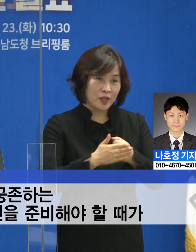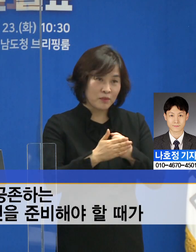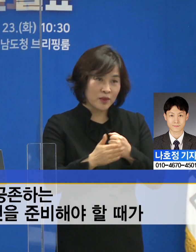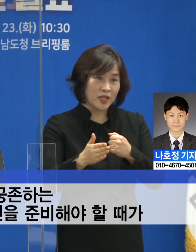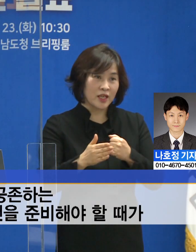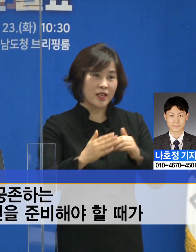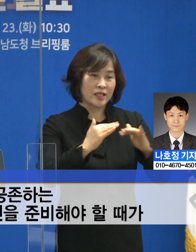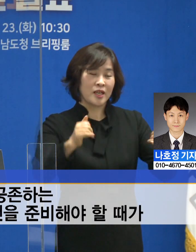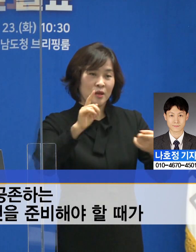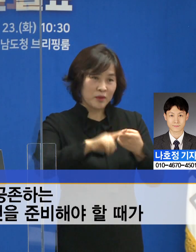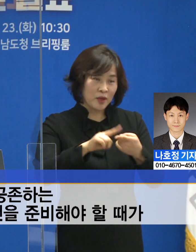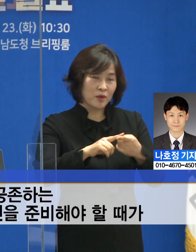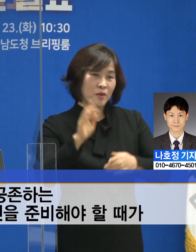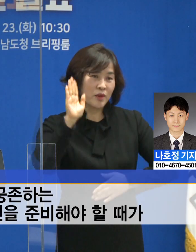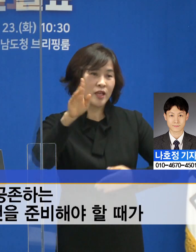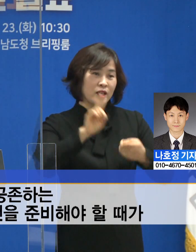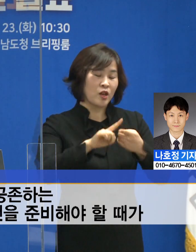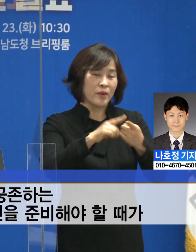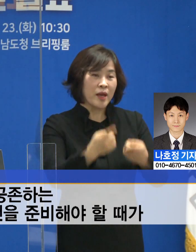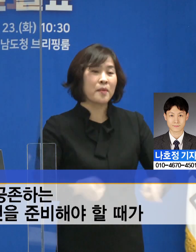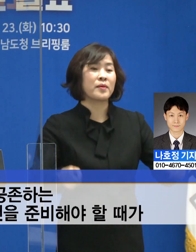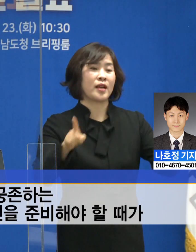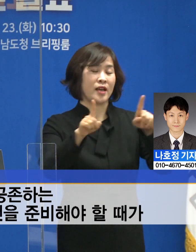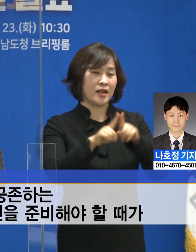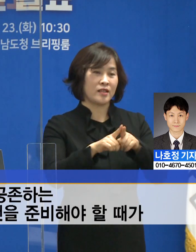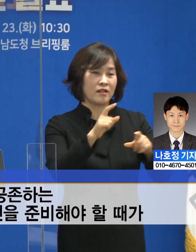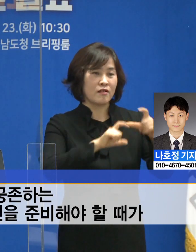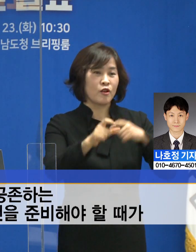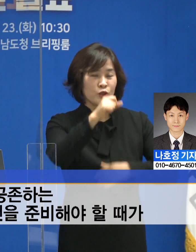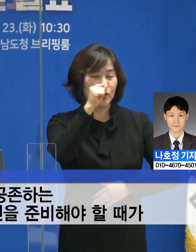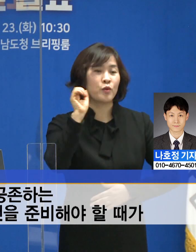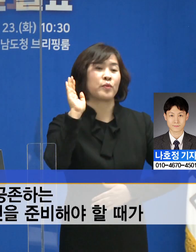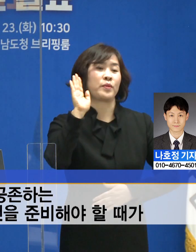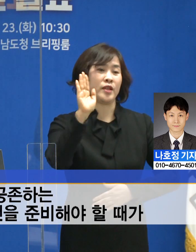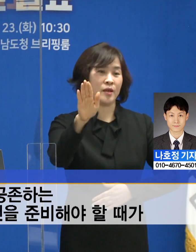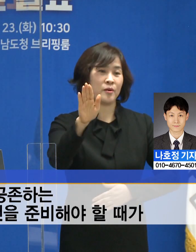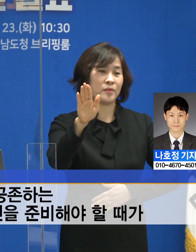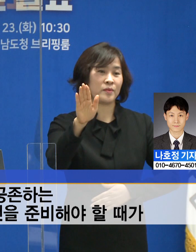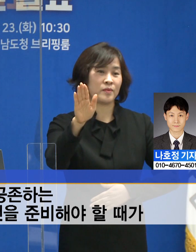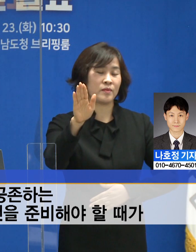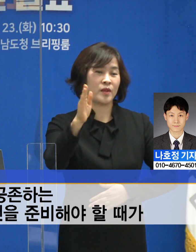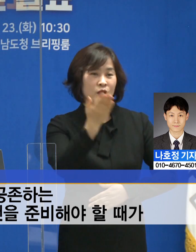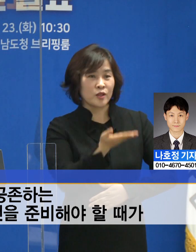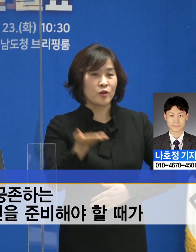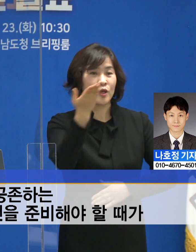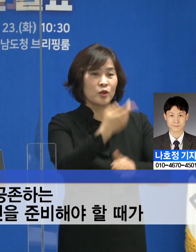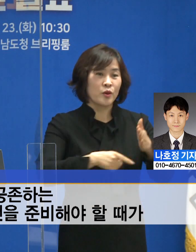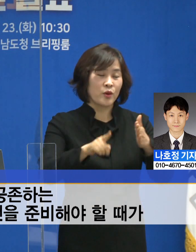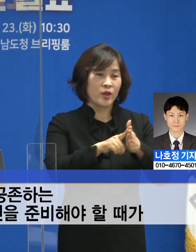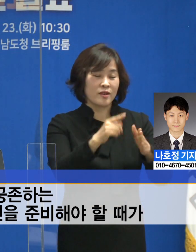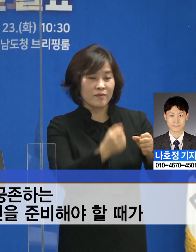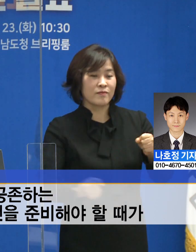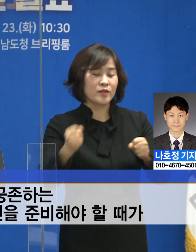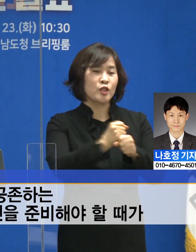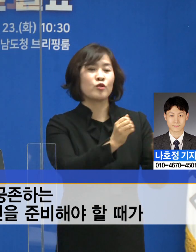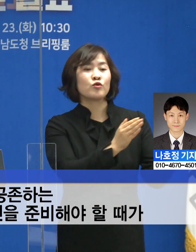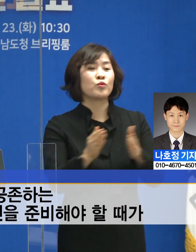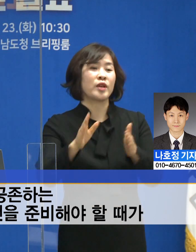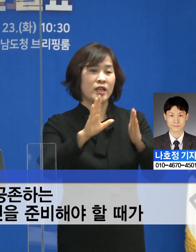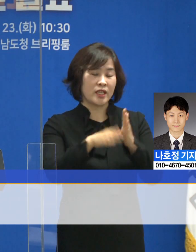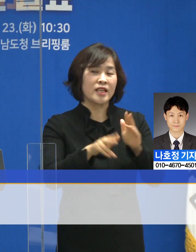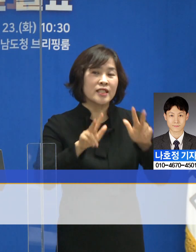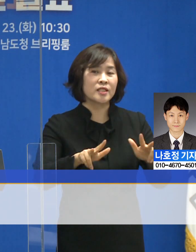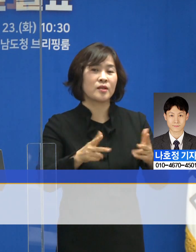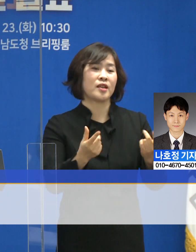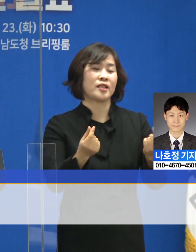사람 다 움 과 미래 더미 공존하는 도 나은 미래로 고야 불리어 질 건을 준비해야 될 때가 바로